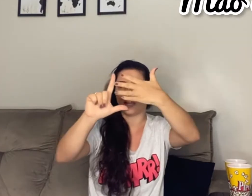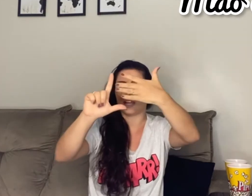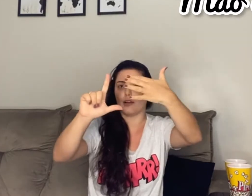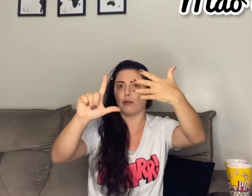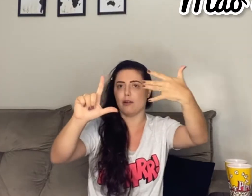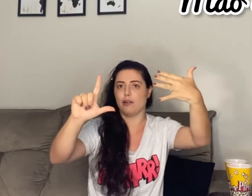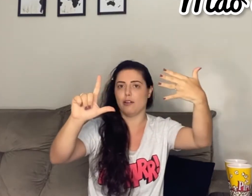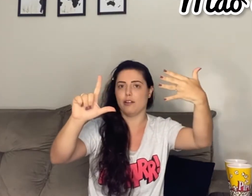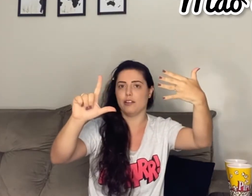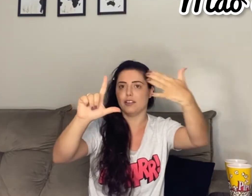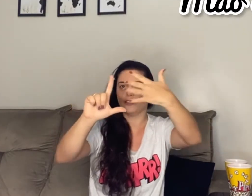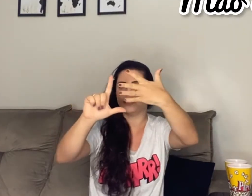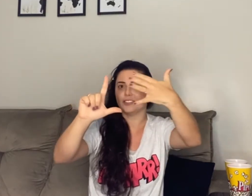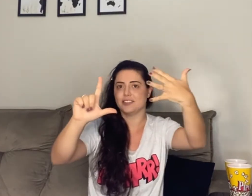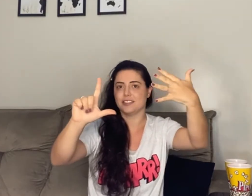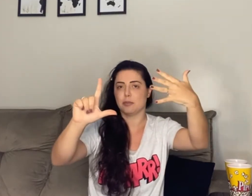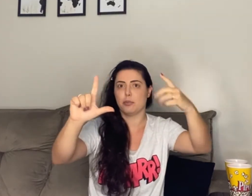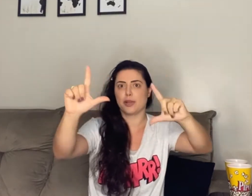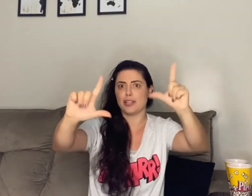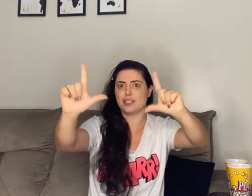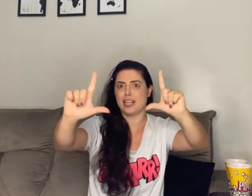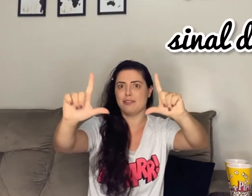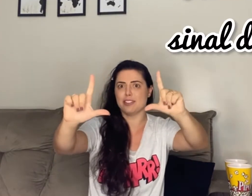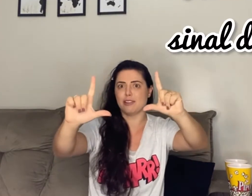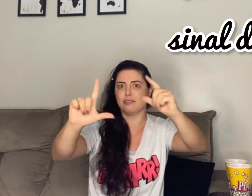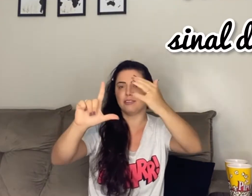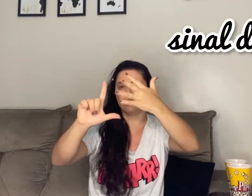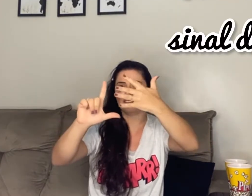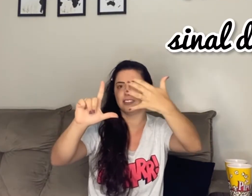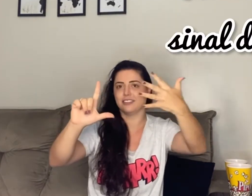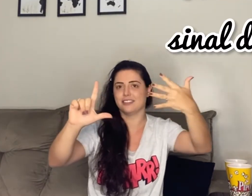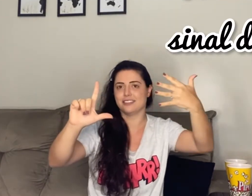cá, ó. Porque é de televisão.